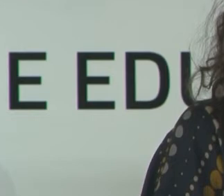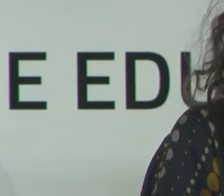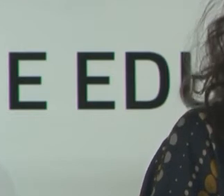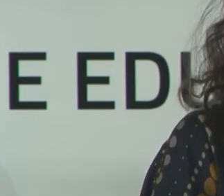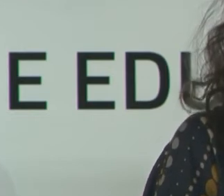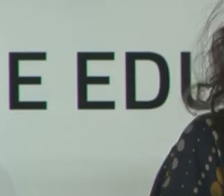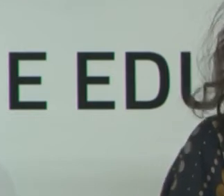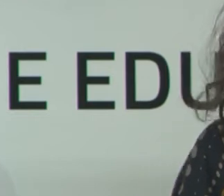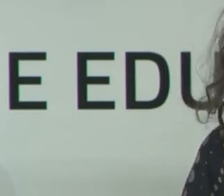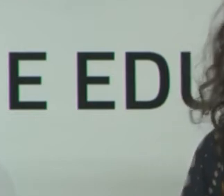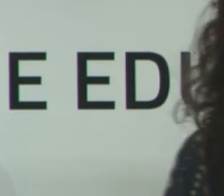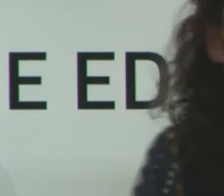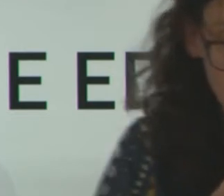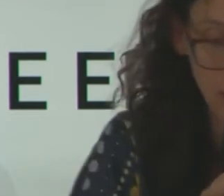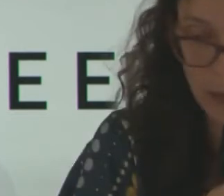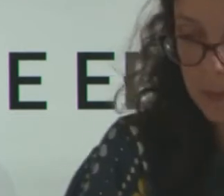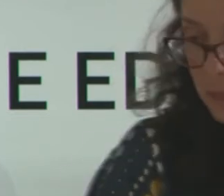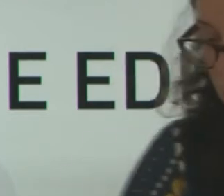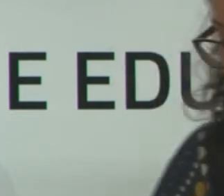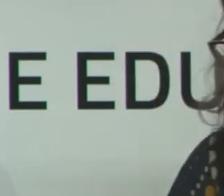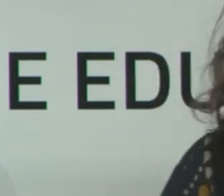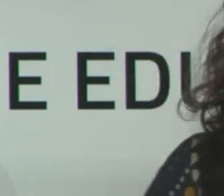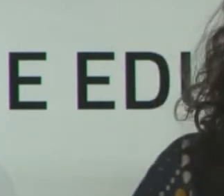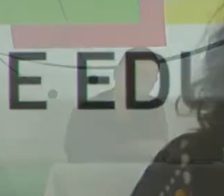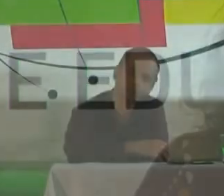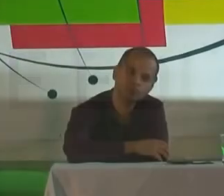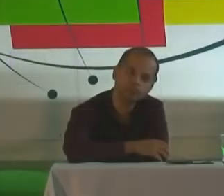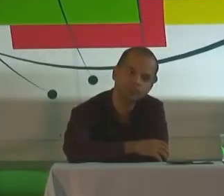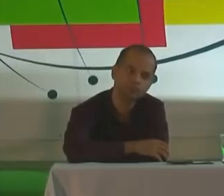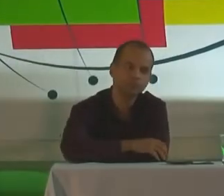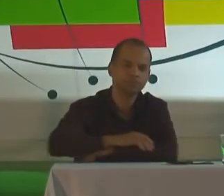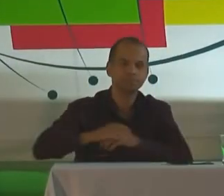focas e alternativas de superação. Obrigada.